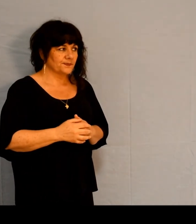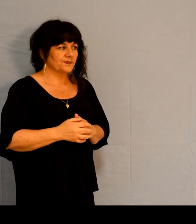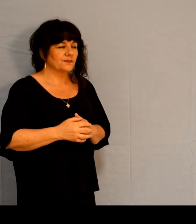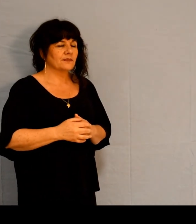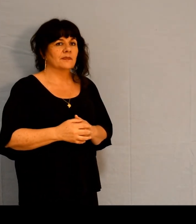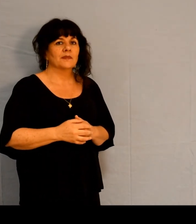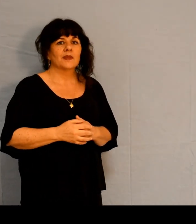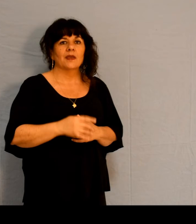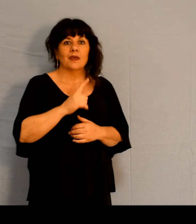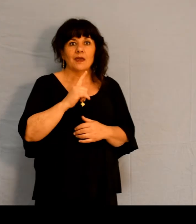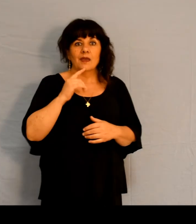Abraham insista :